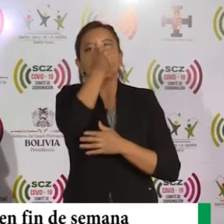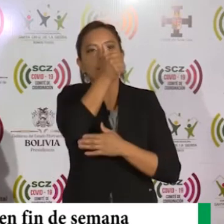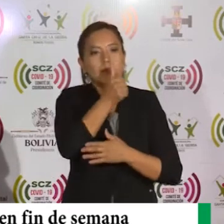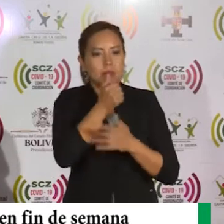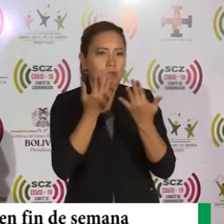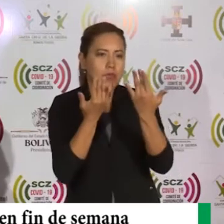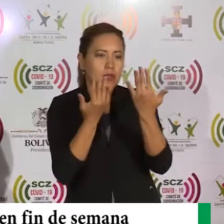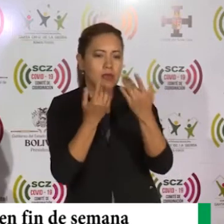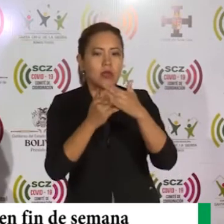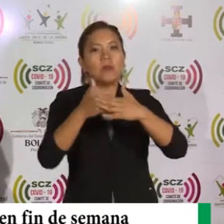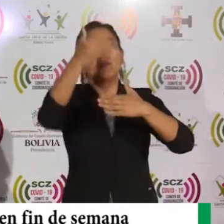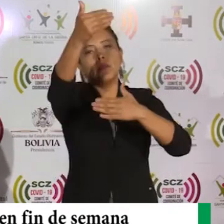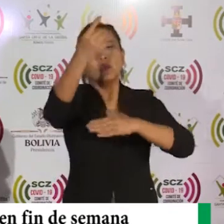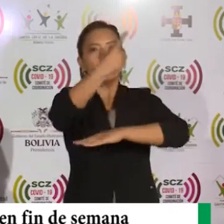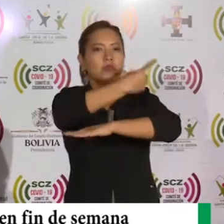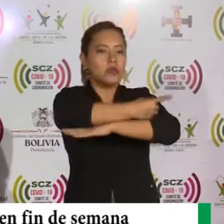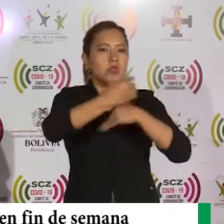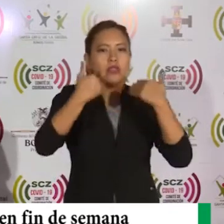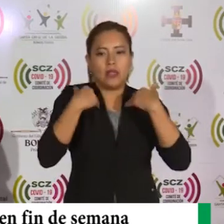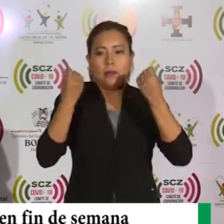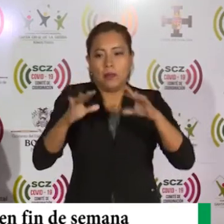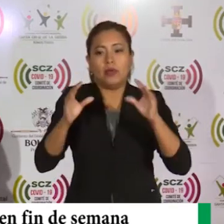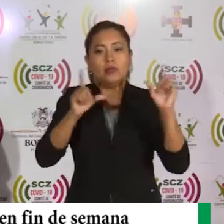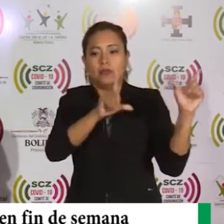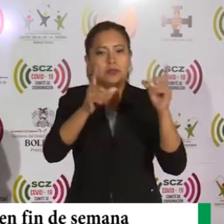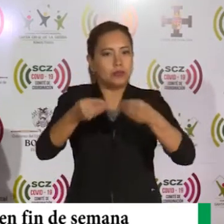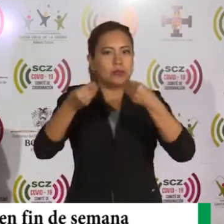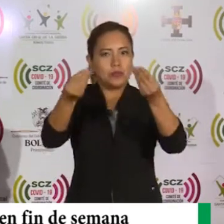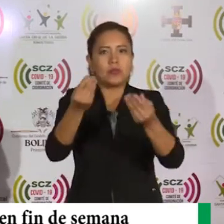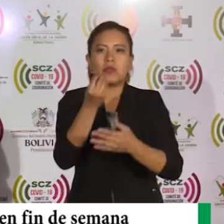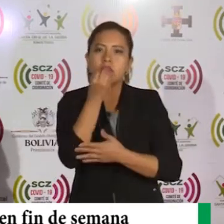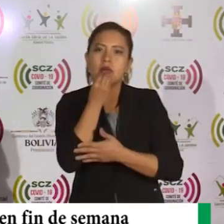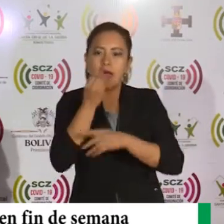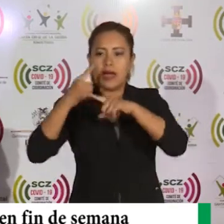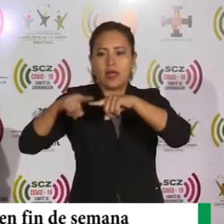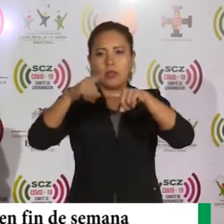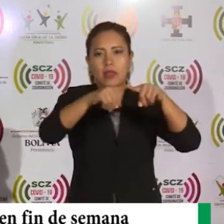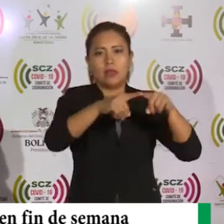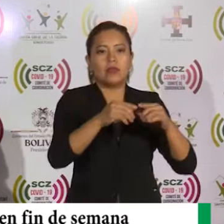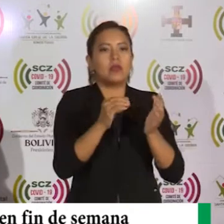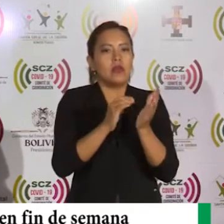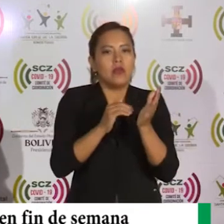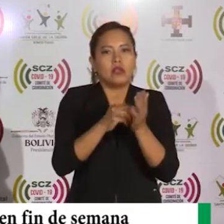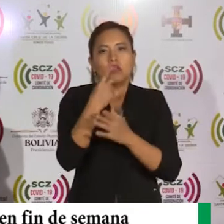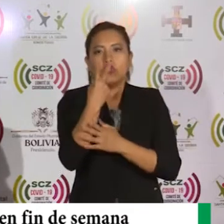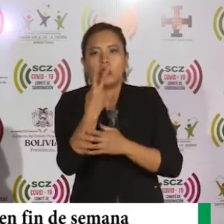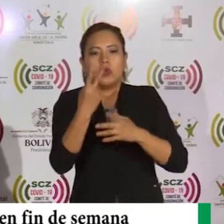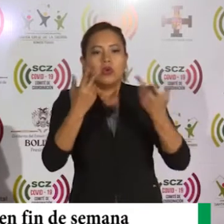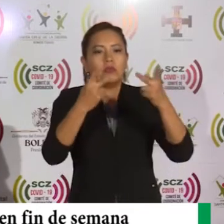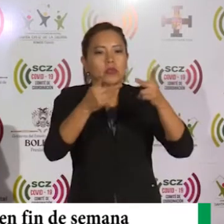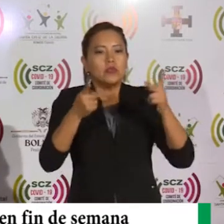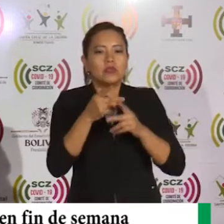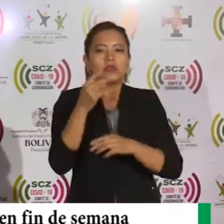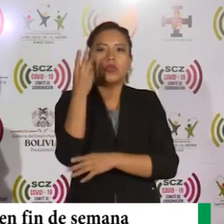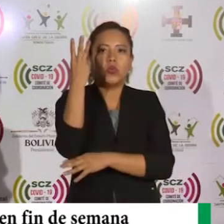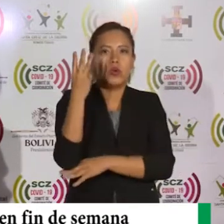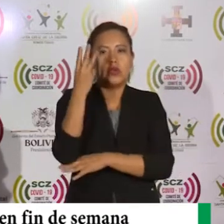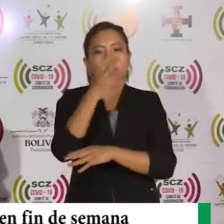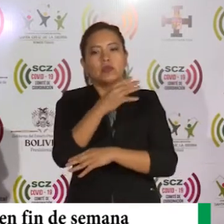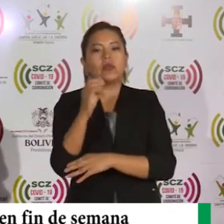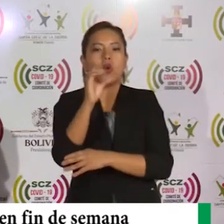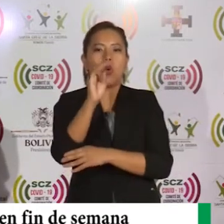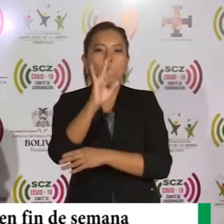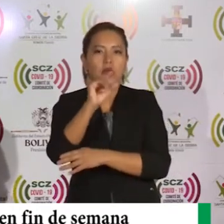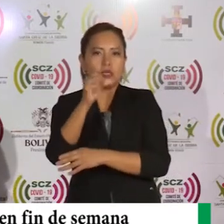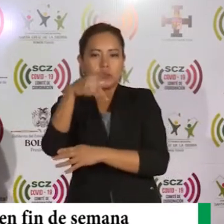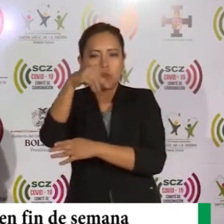para que en los próximos días pueda llegar los alimentos. En las dos provincias del norte integrado, Guarnes y Obispo, vamos a